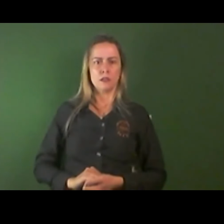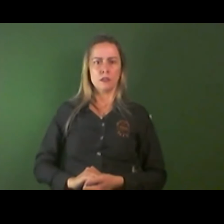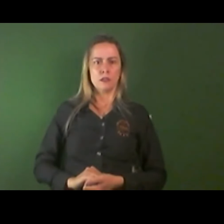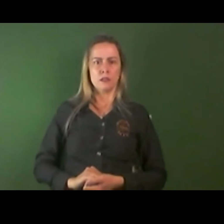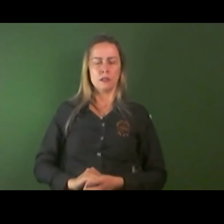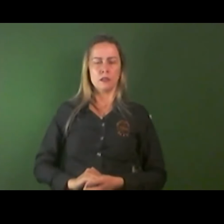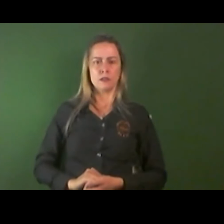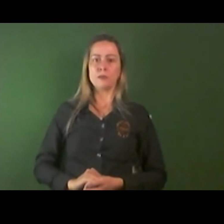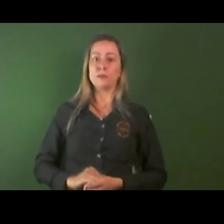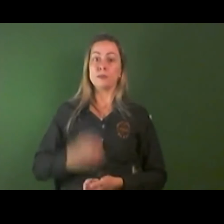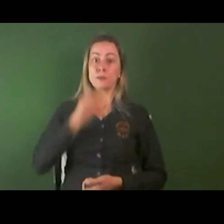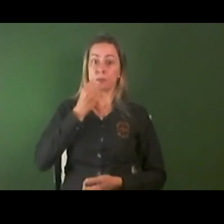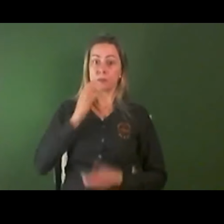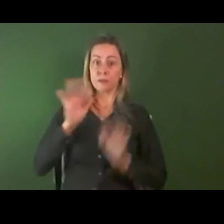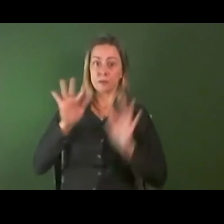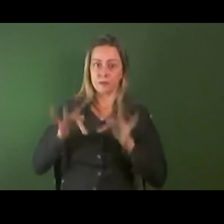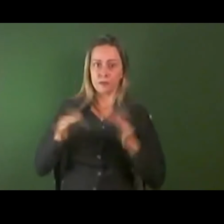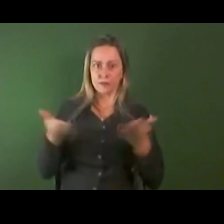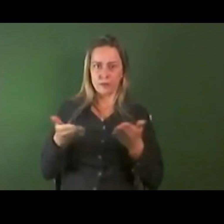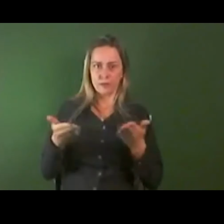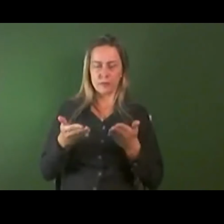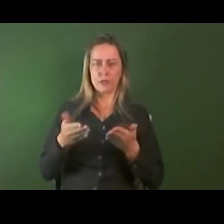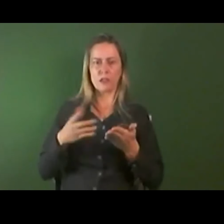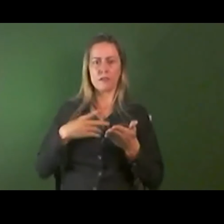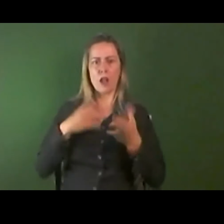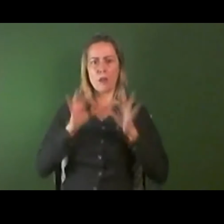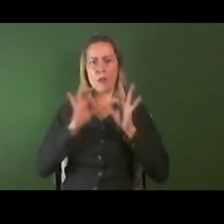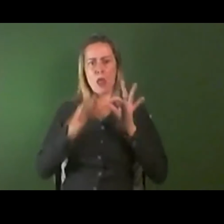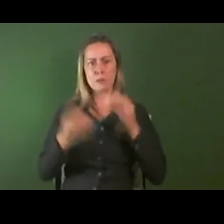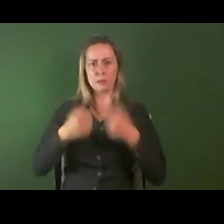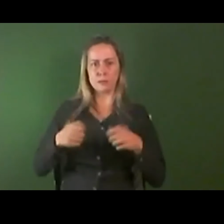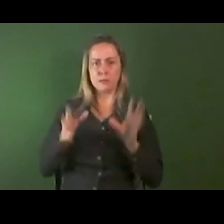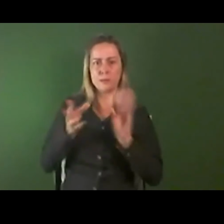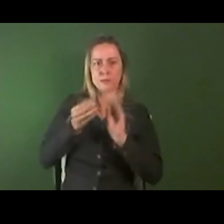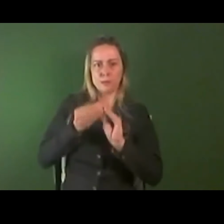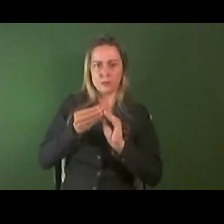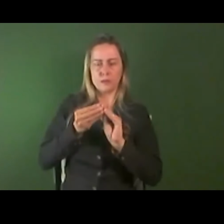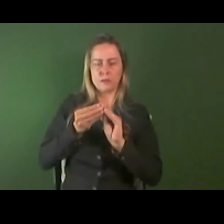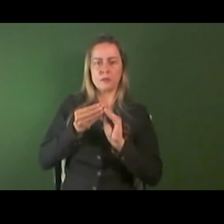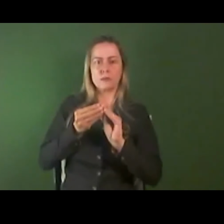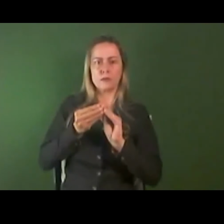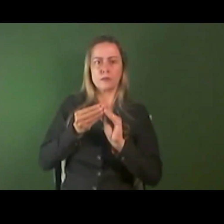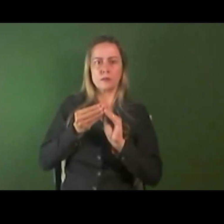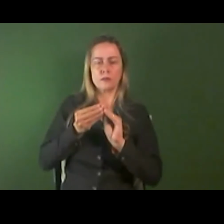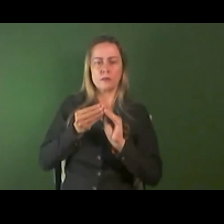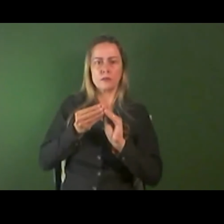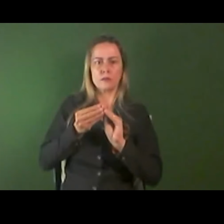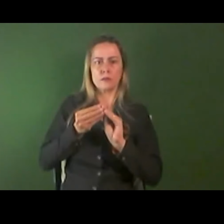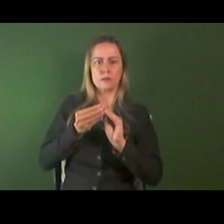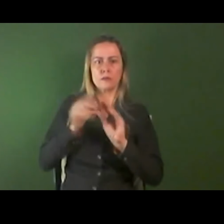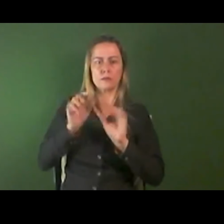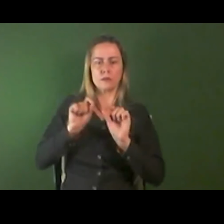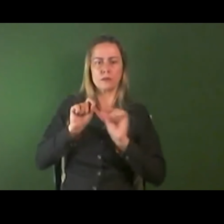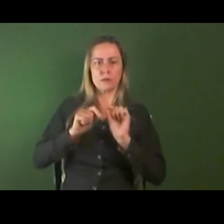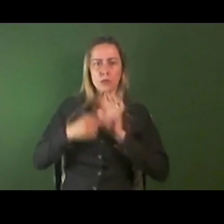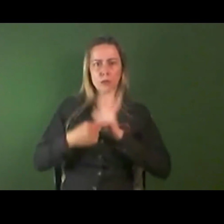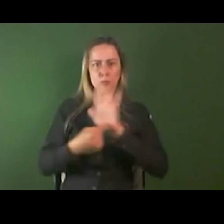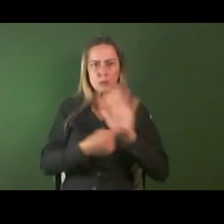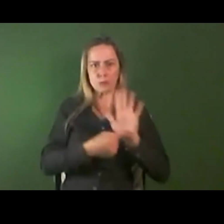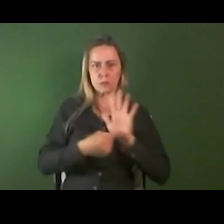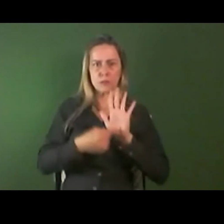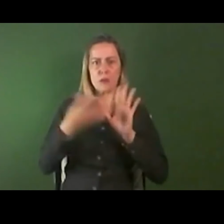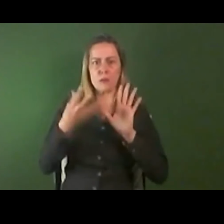Bom, para encerrar e não me estender demais, eu vou dar uma pulada em algumas outras coisas que eu queria falar e mostrar para vocês. Eu ia falar um